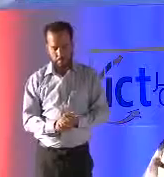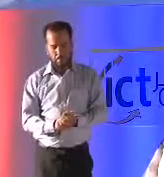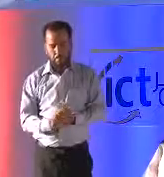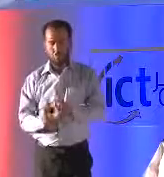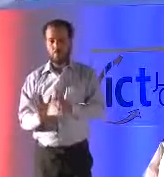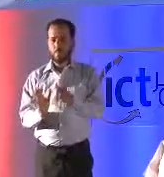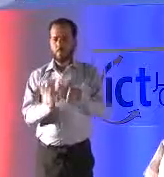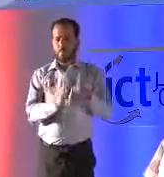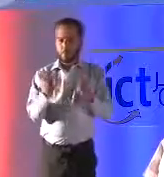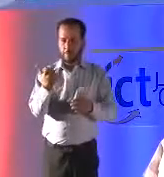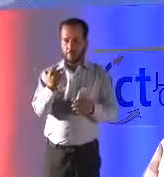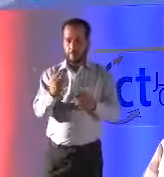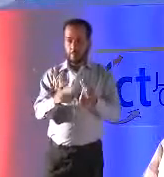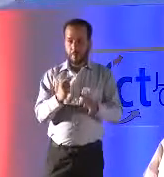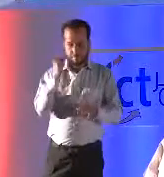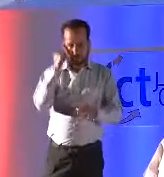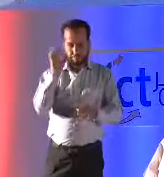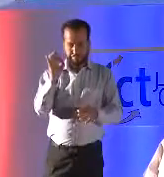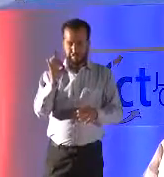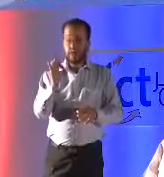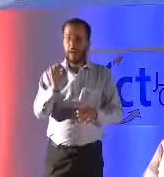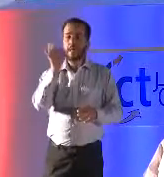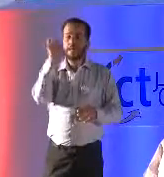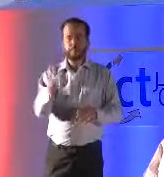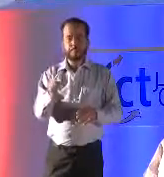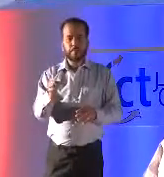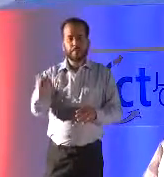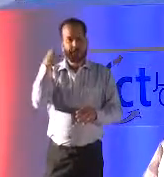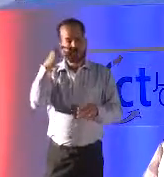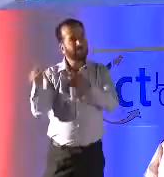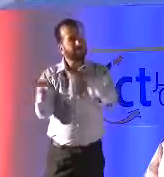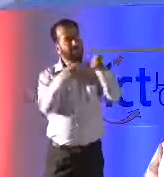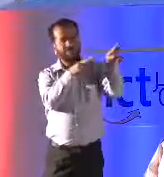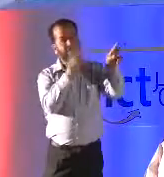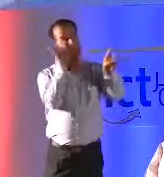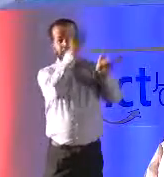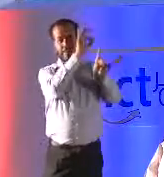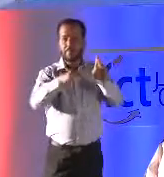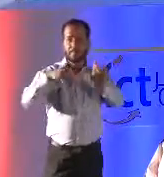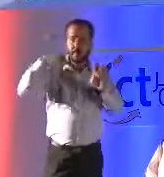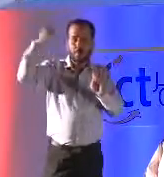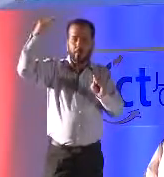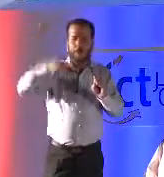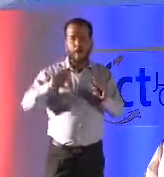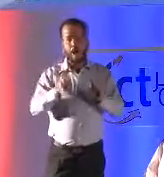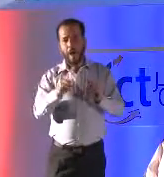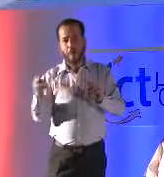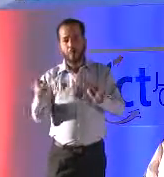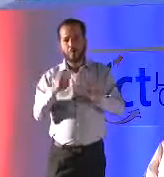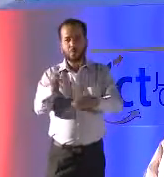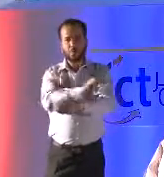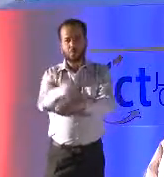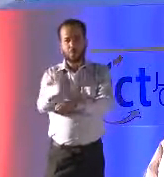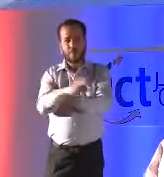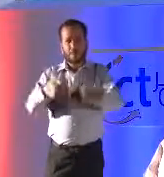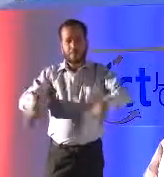excitement. وأنا أتفق أن يجب علينا أن لا ننظر لتطوير أو مجال التكنولوجيا